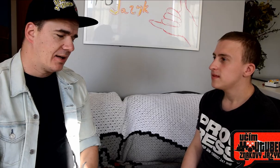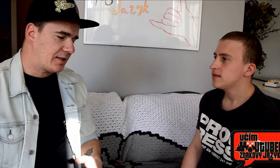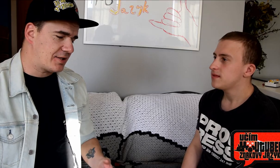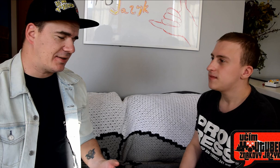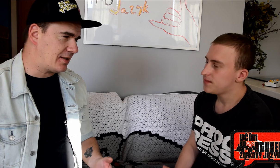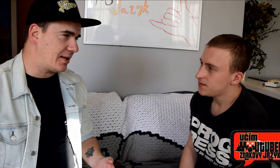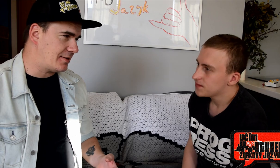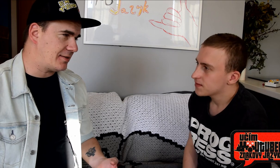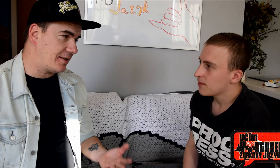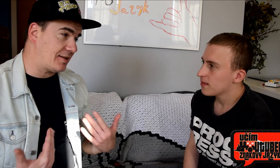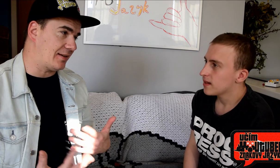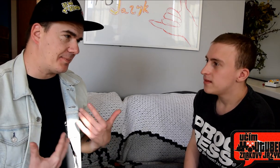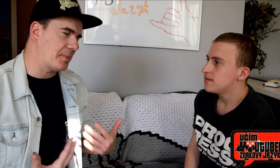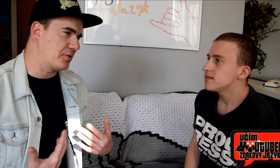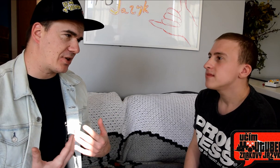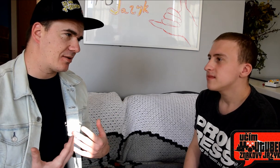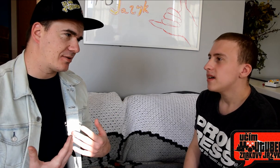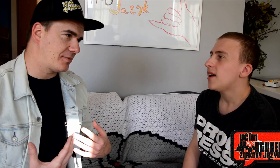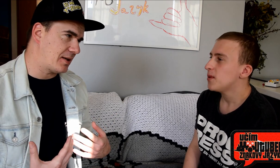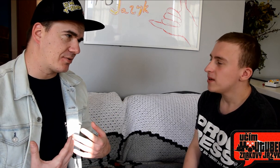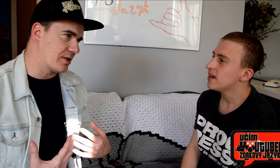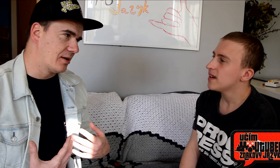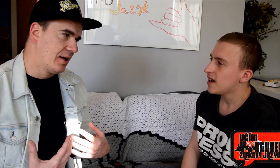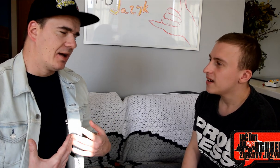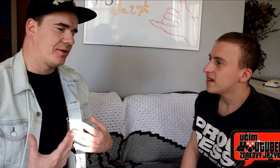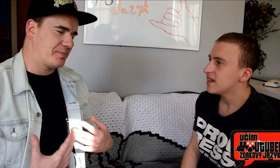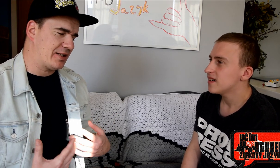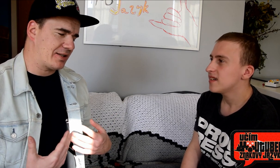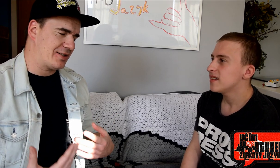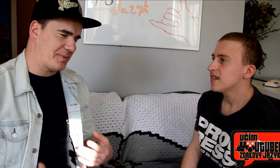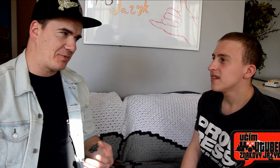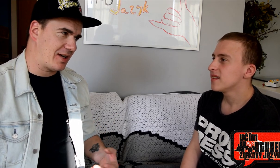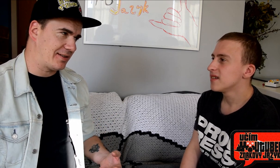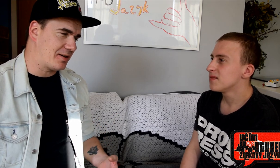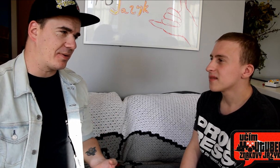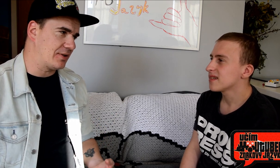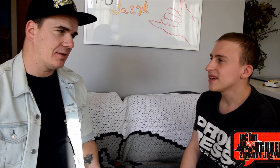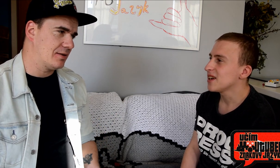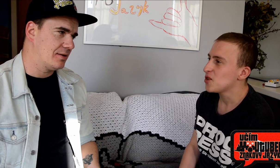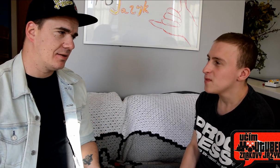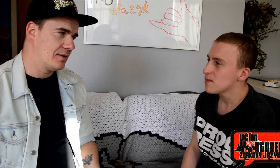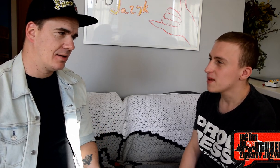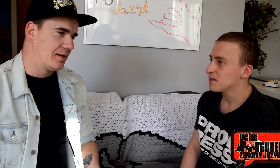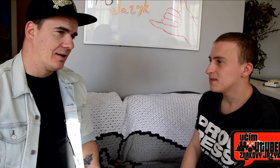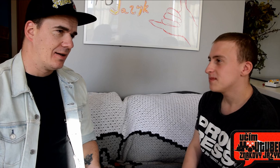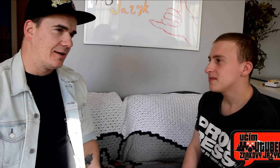Takže teď je tady test, jestli já si pamatuju všechno, co jsi mě naučil. Ano, přesně. Dobře, takže co mám ukázat jako první?